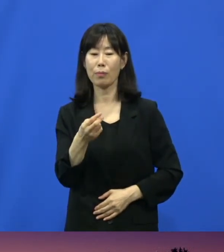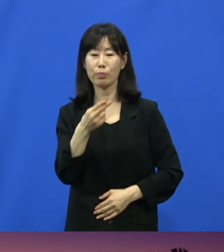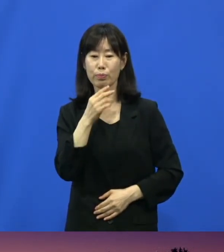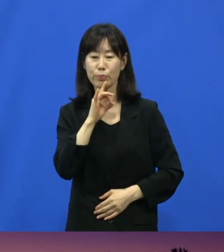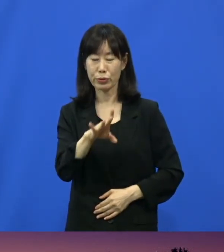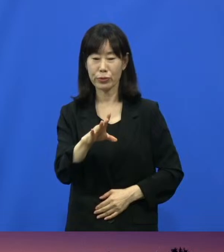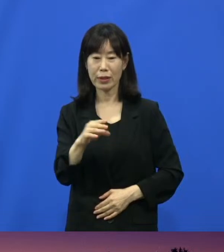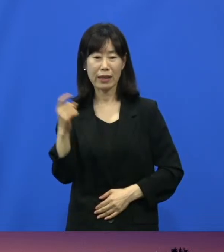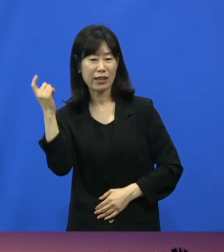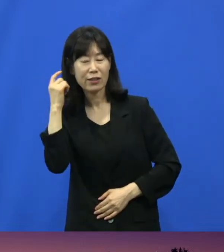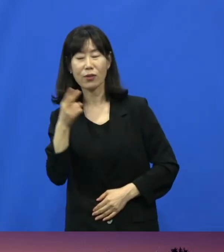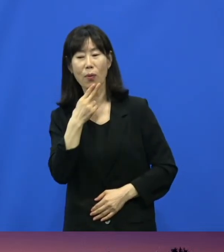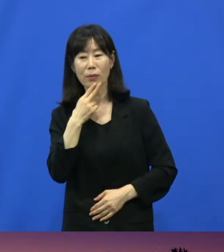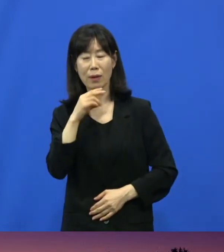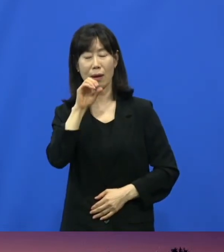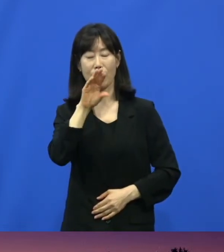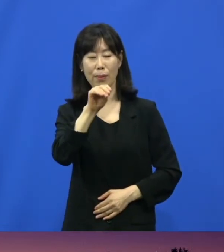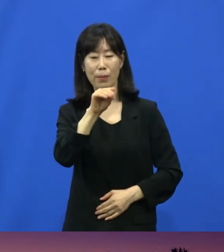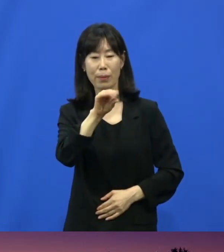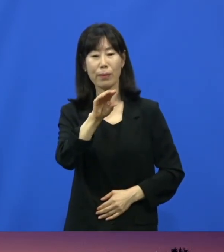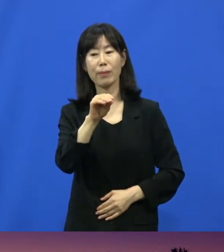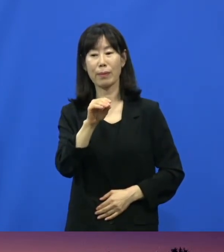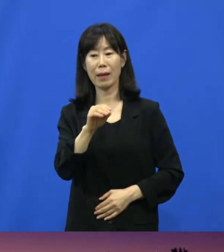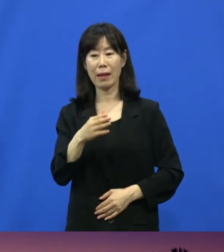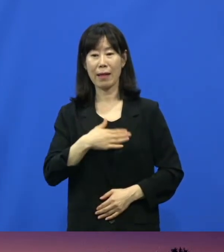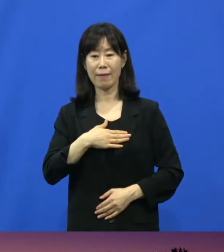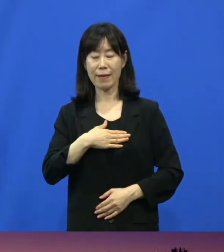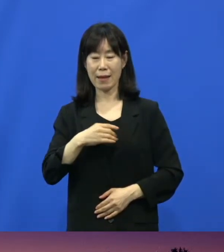그러니까 소통은 없고 소음만 있는 거예요.